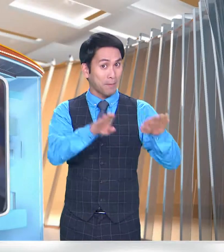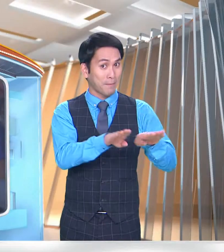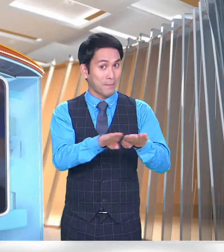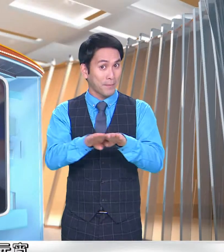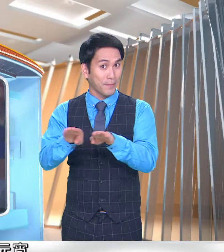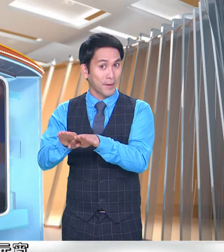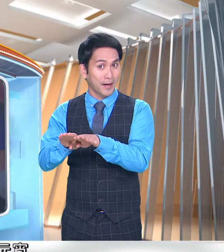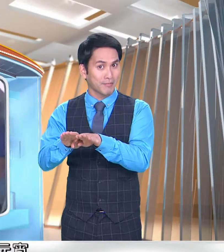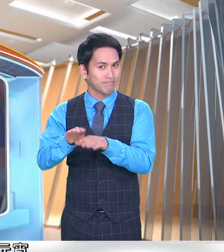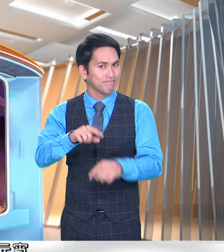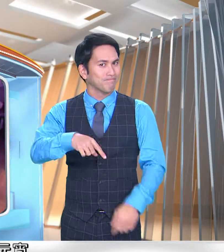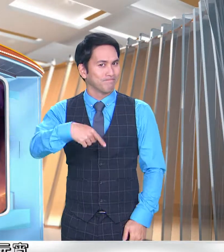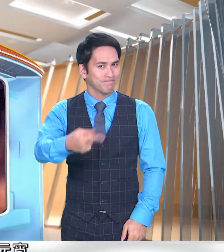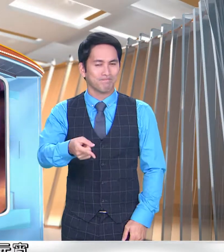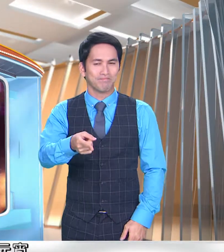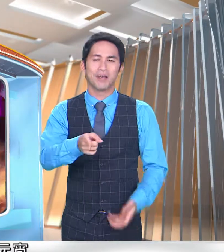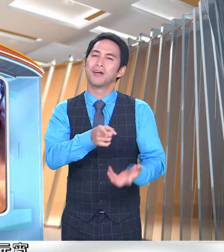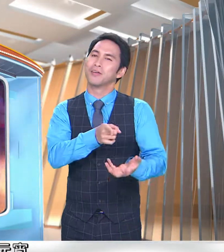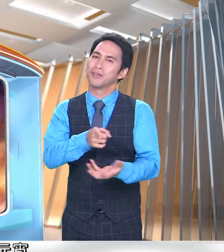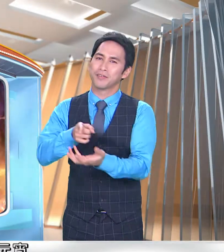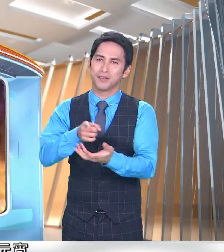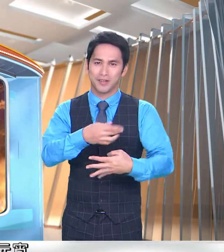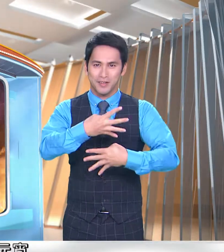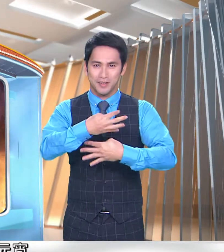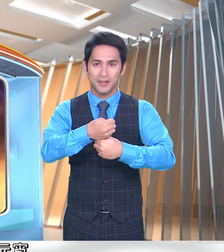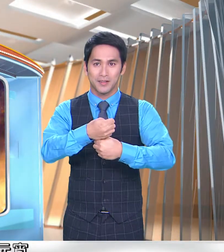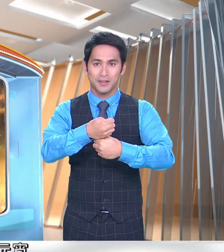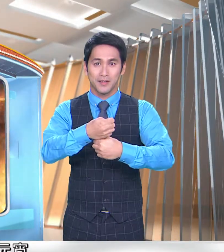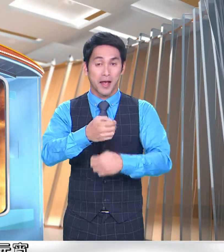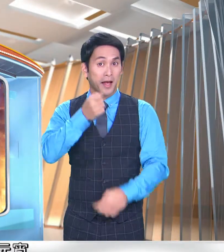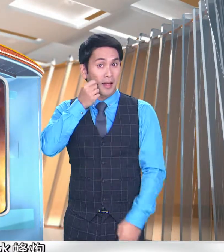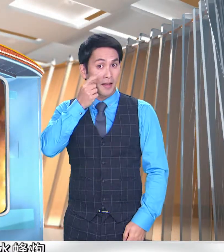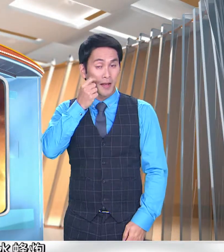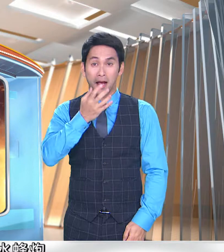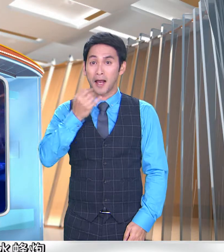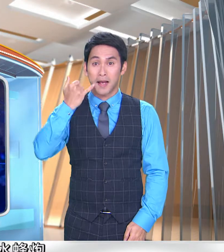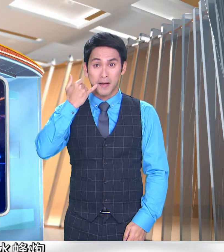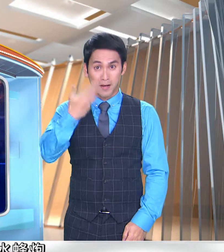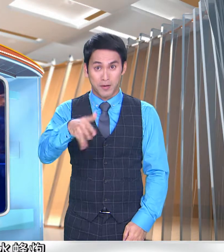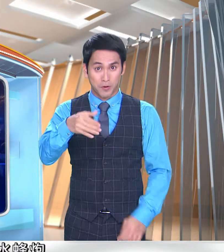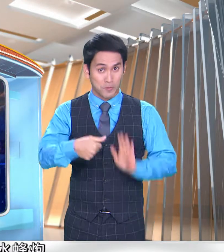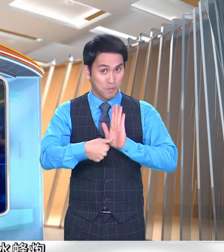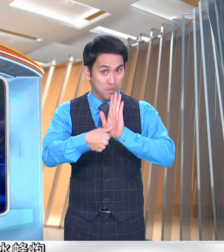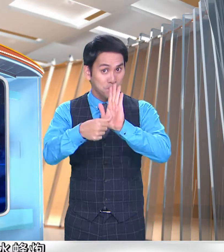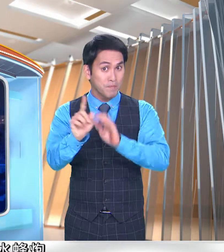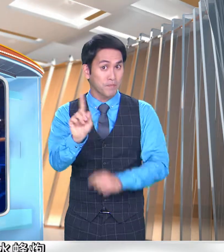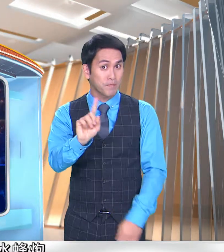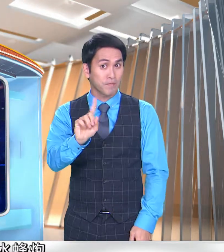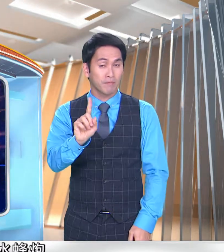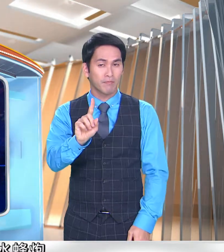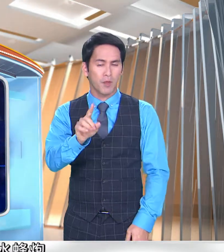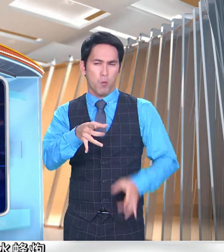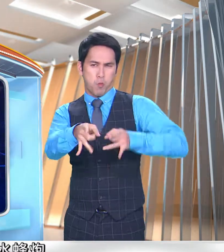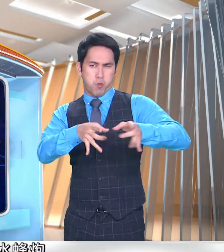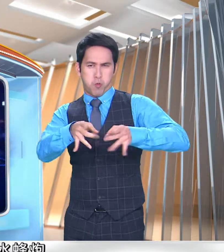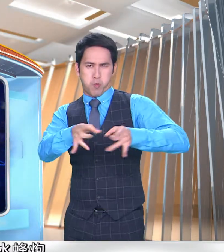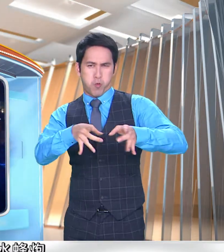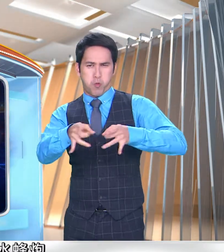年过完了，接着就是元宵。台南重头戏就是盐水风炮。不